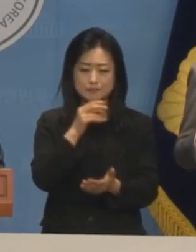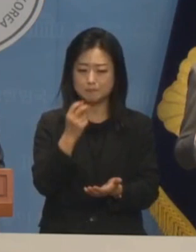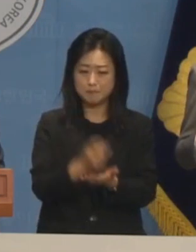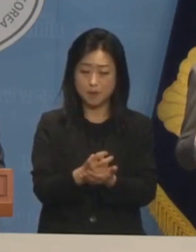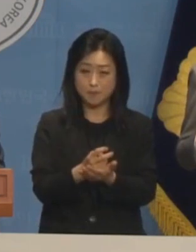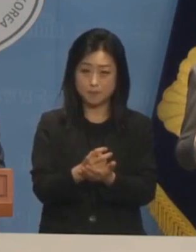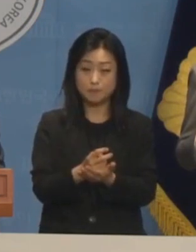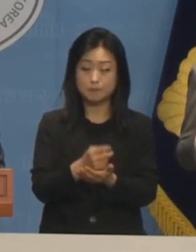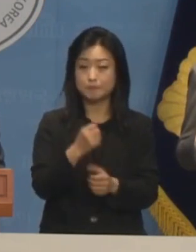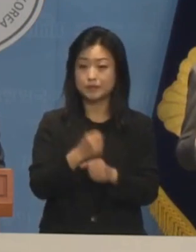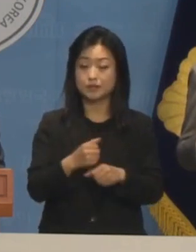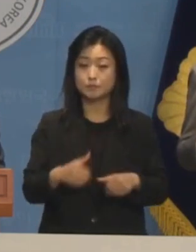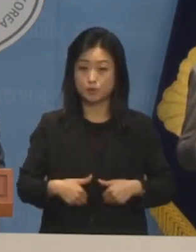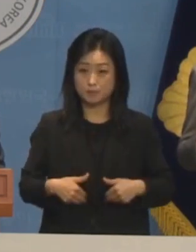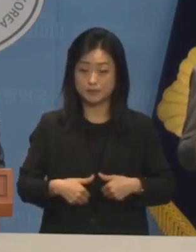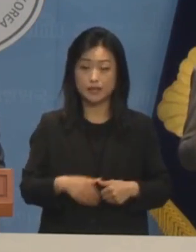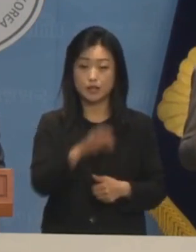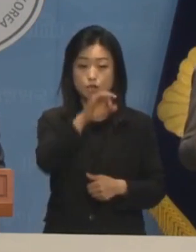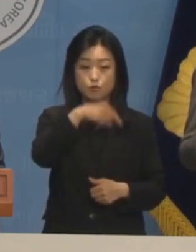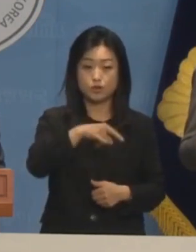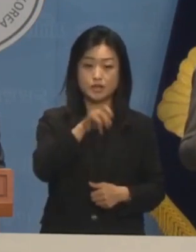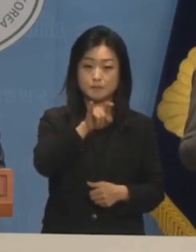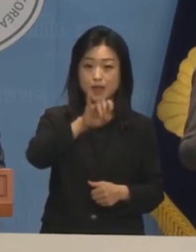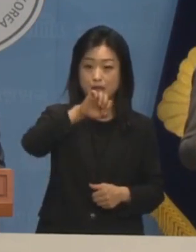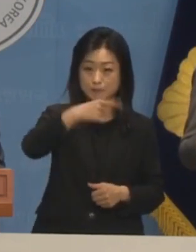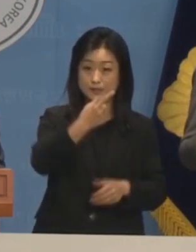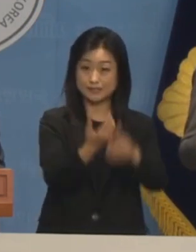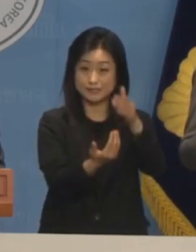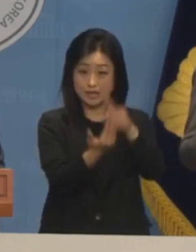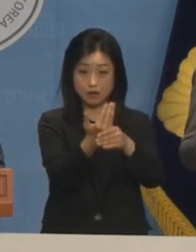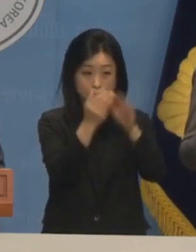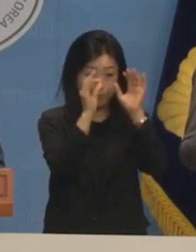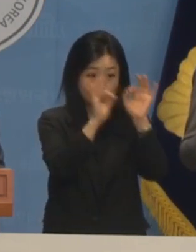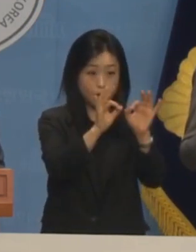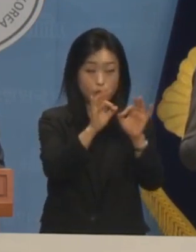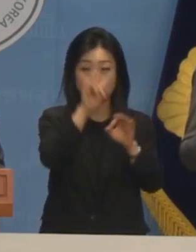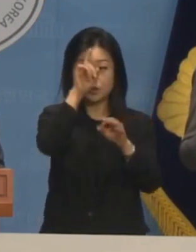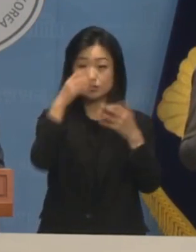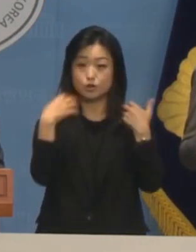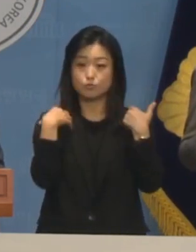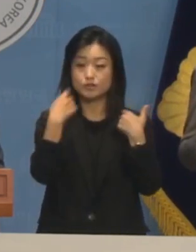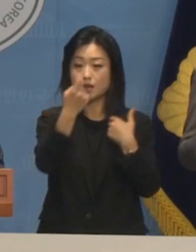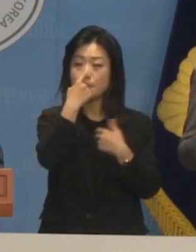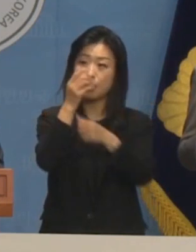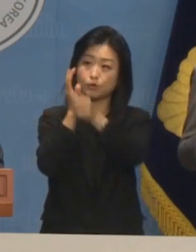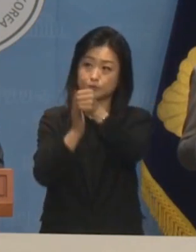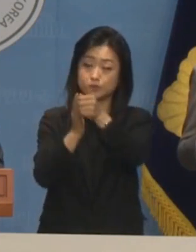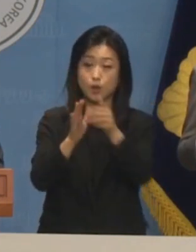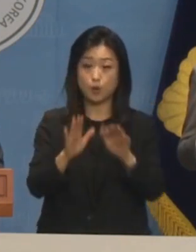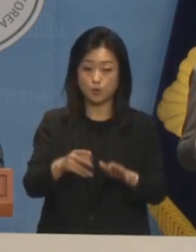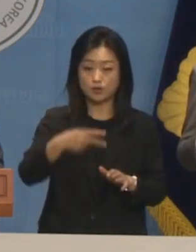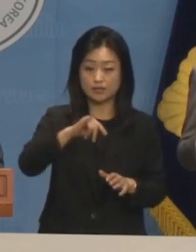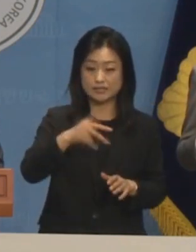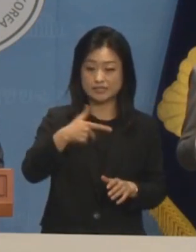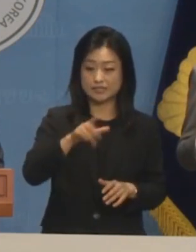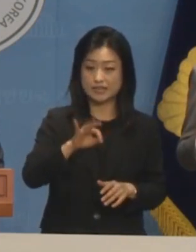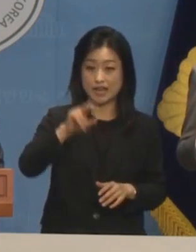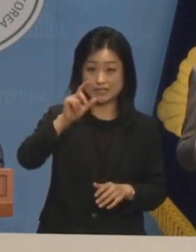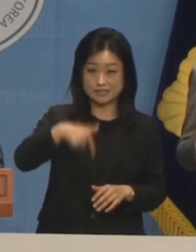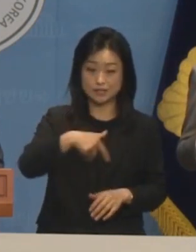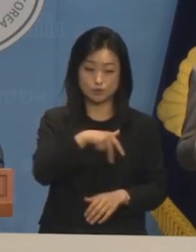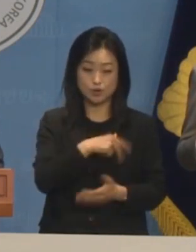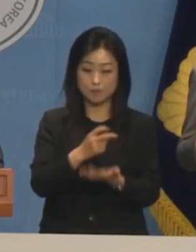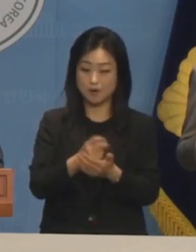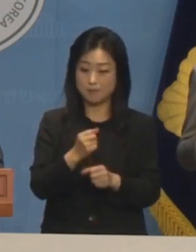합니다. 위메프 사태의 교훈에서 윤석열 정부는 배워야 합니다. 오늘 신장식 의원이 대표 발의하는